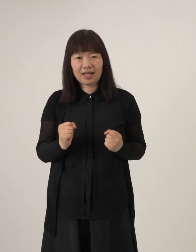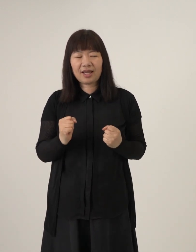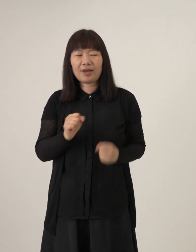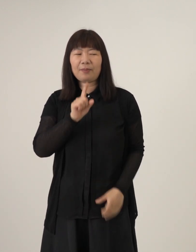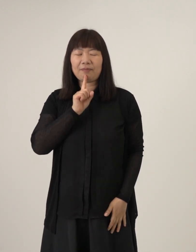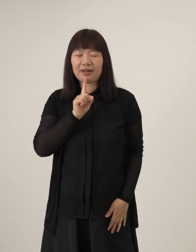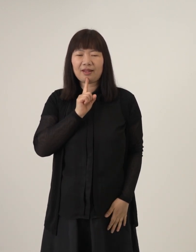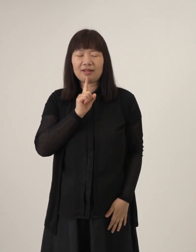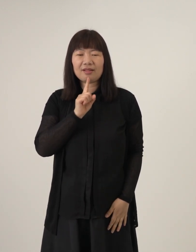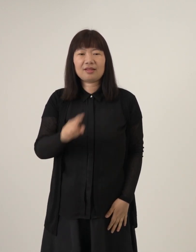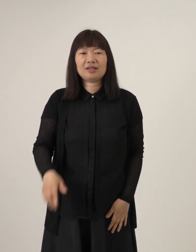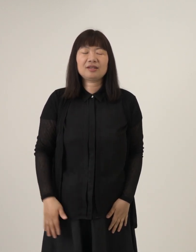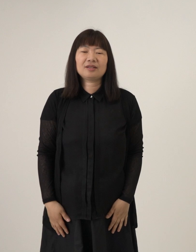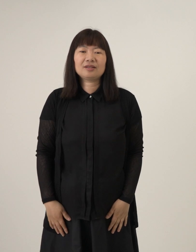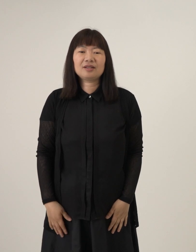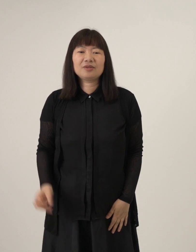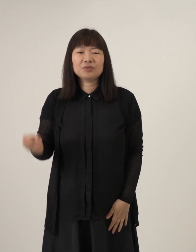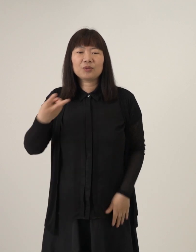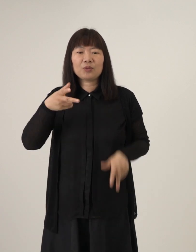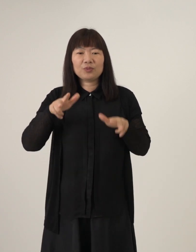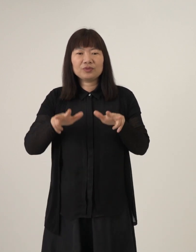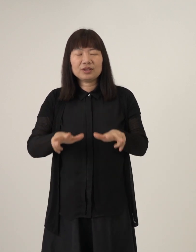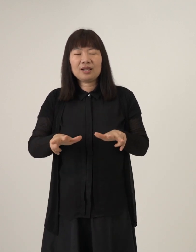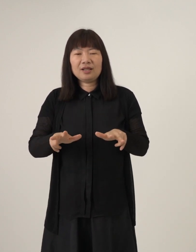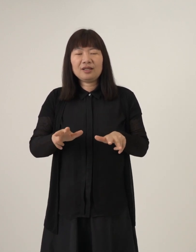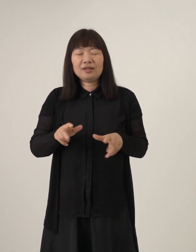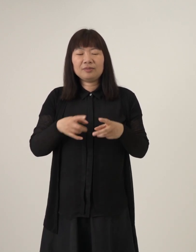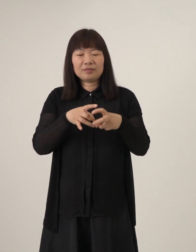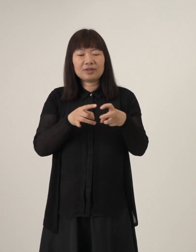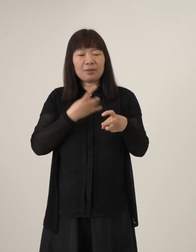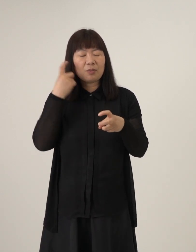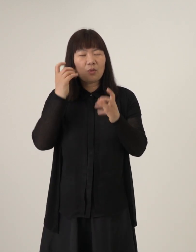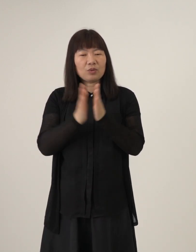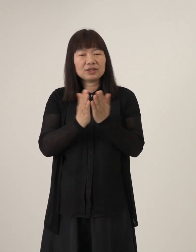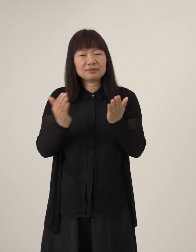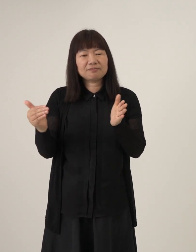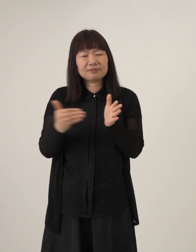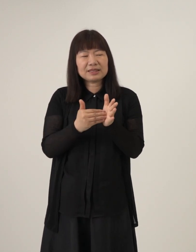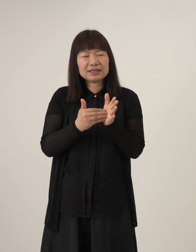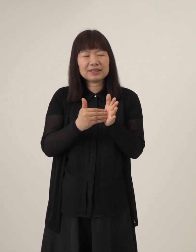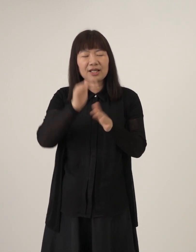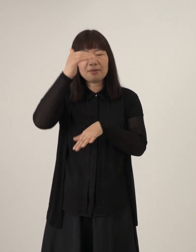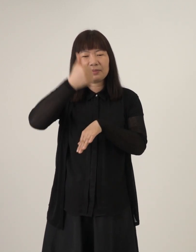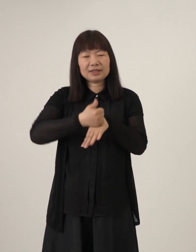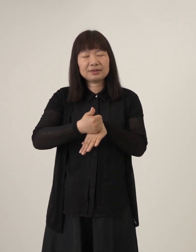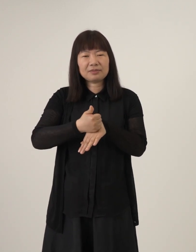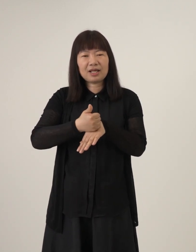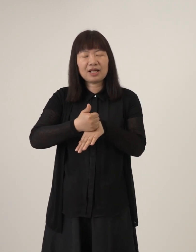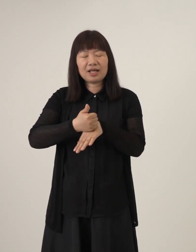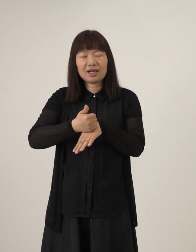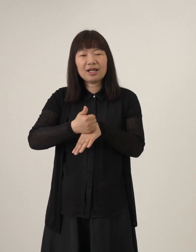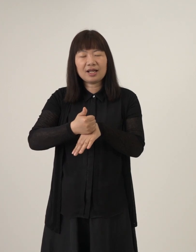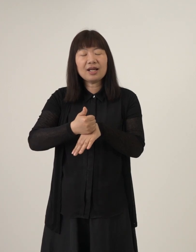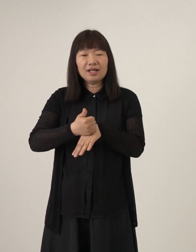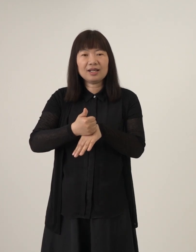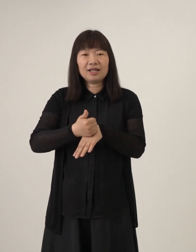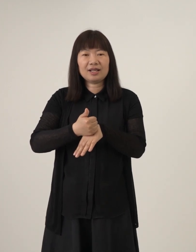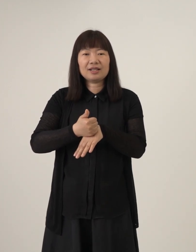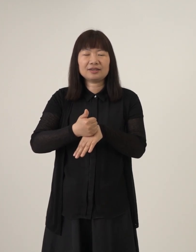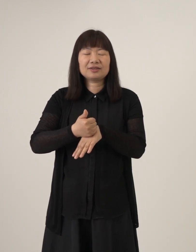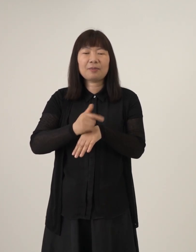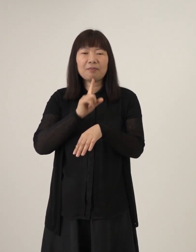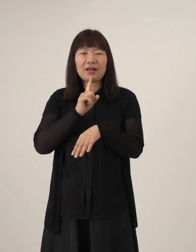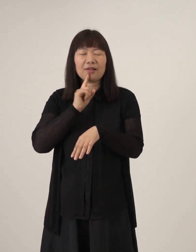함께. 자, 그리고 이제 이 마태복음을 끝맺는 마지막 장 마지막 절을 한번